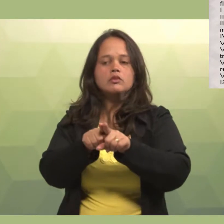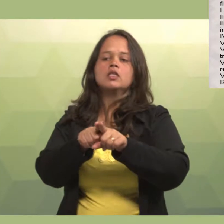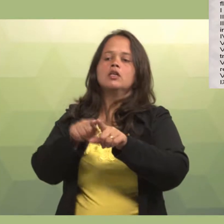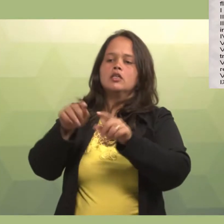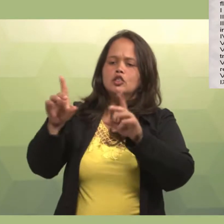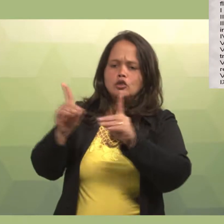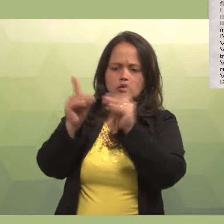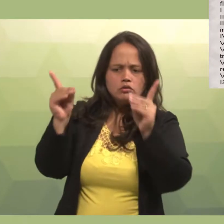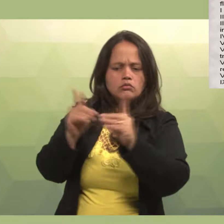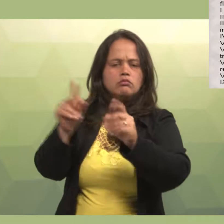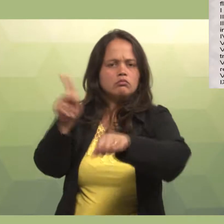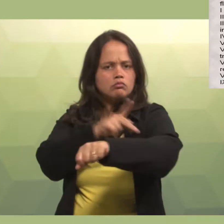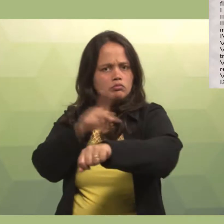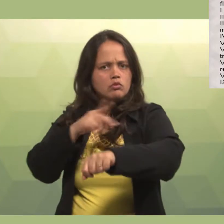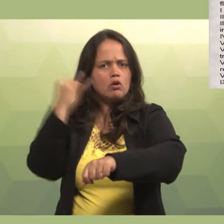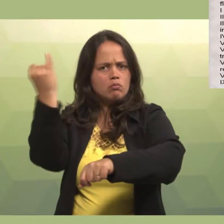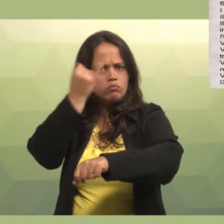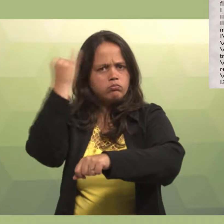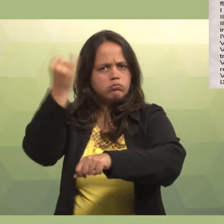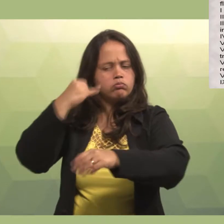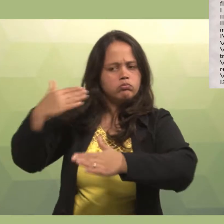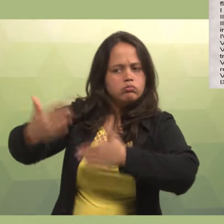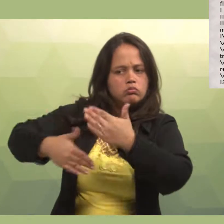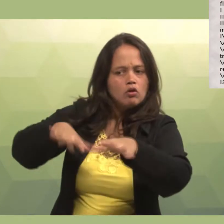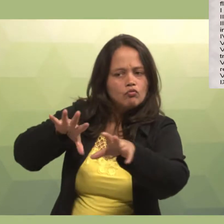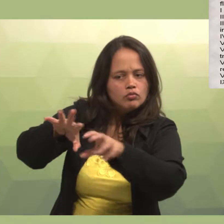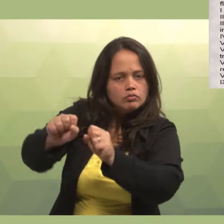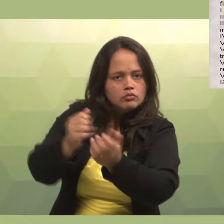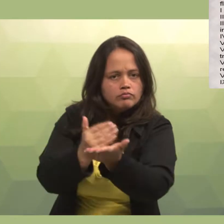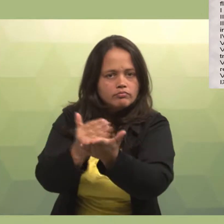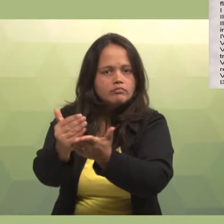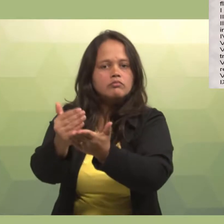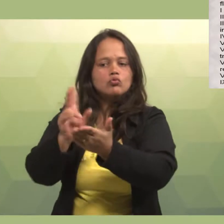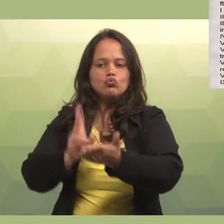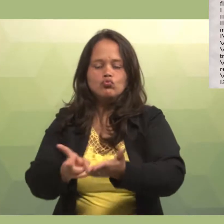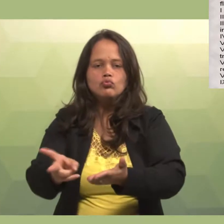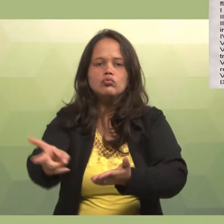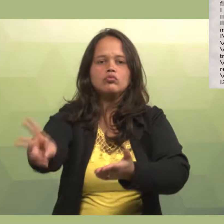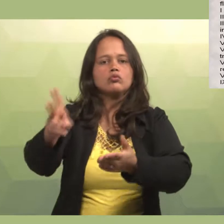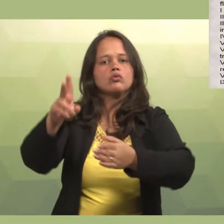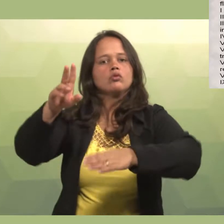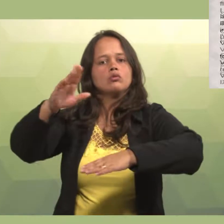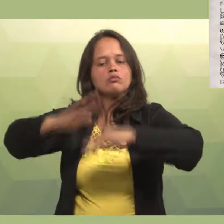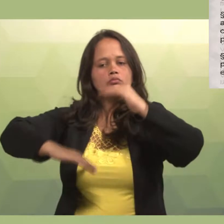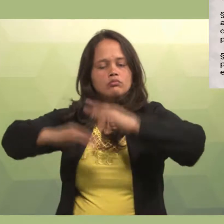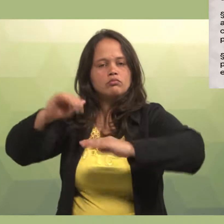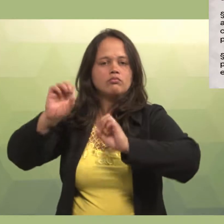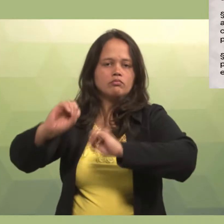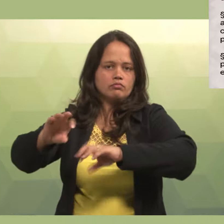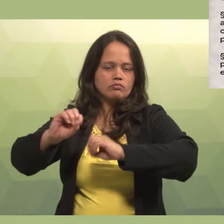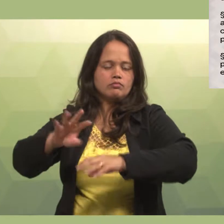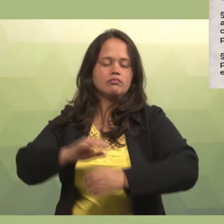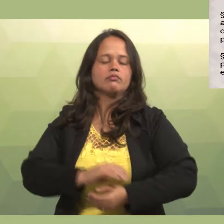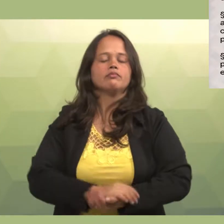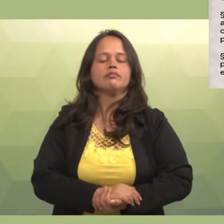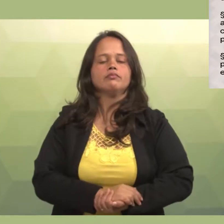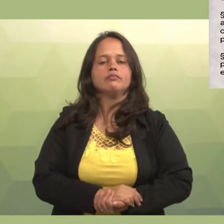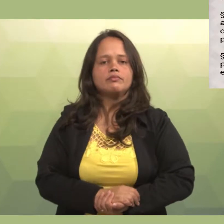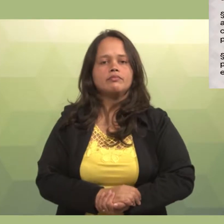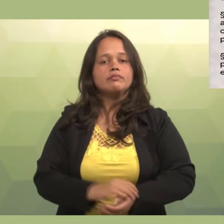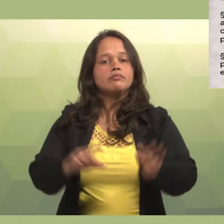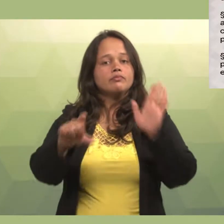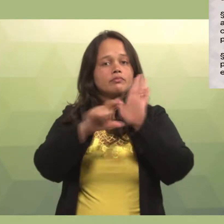nos programas de formação inicial e continuada dos profissionais de educação. O parágrafo